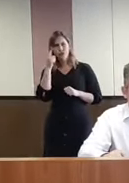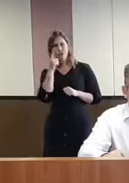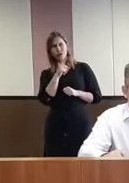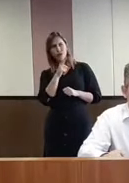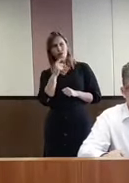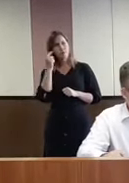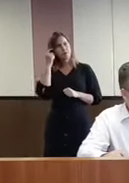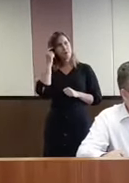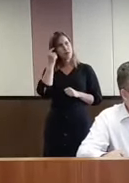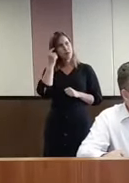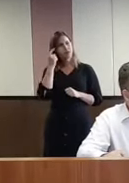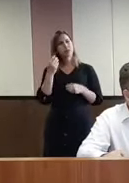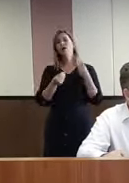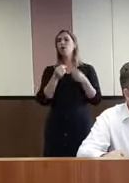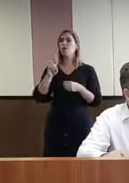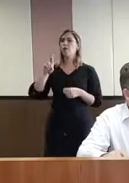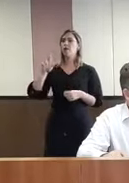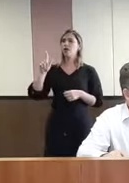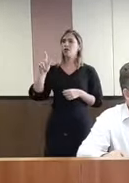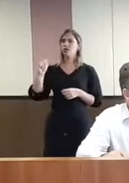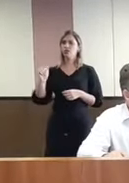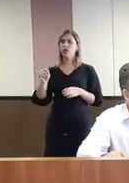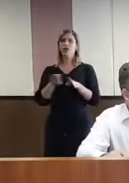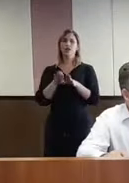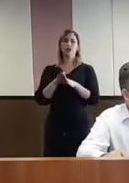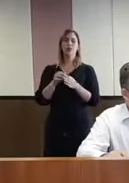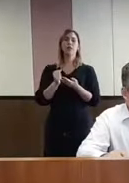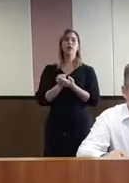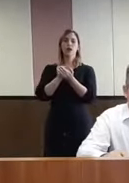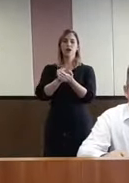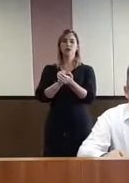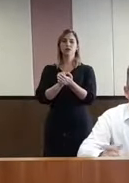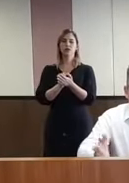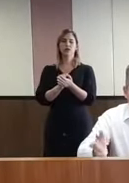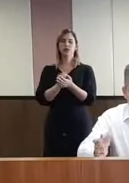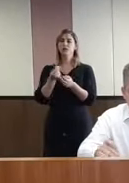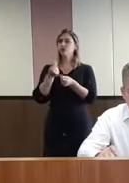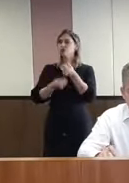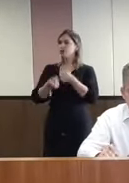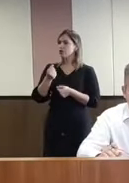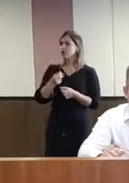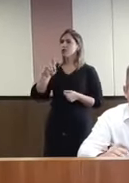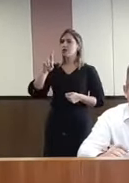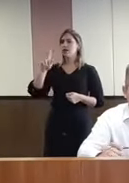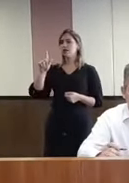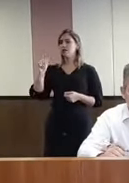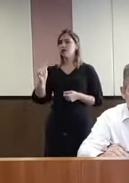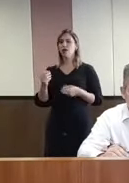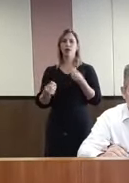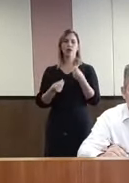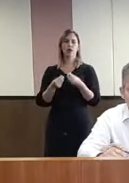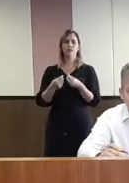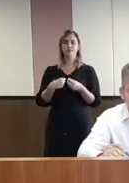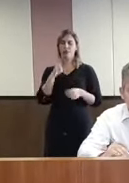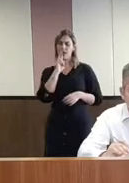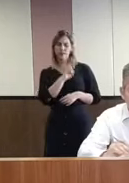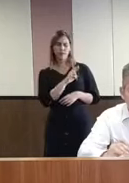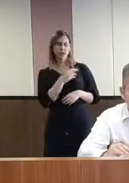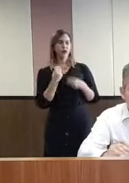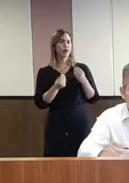assim como o pagamento da RGA para fomentar a economia nesse período de pandemia? Pablo, como é que nós vamos